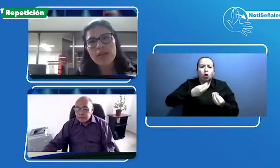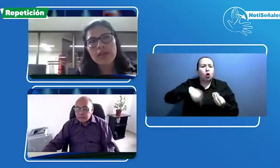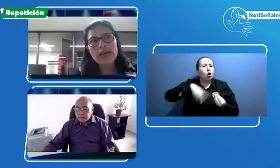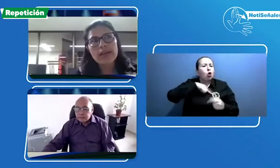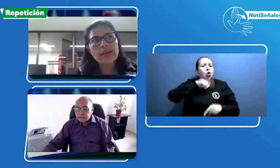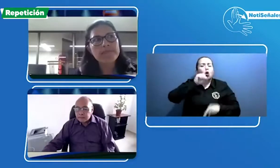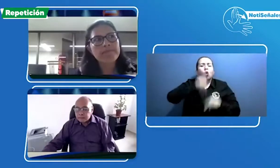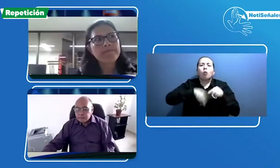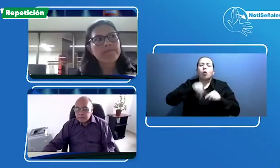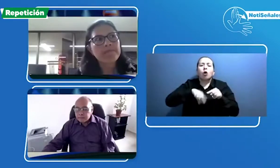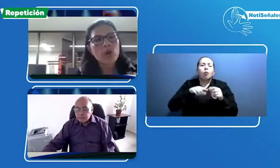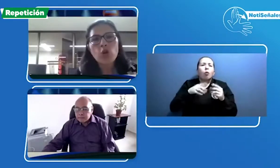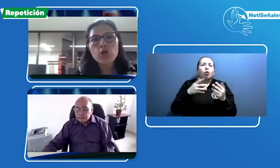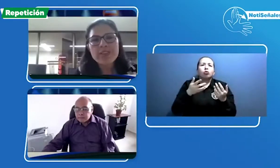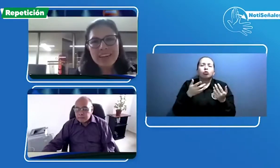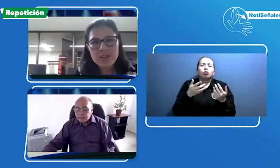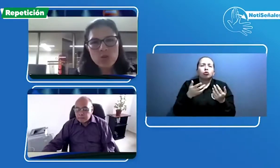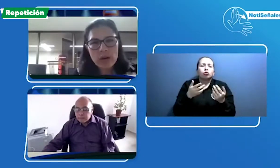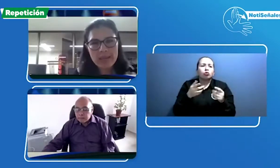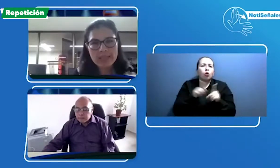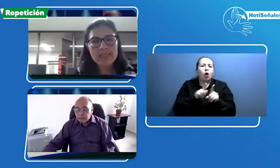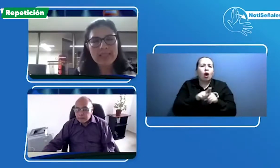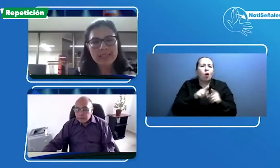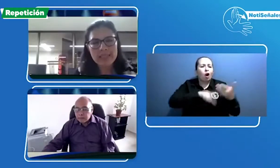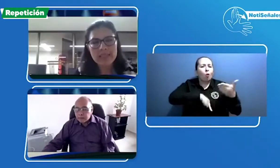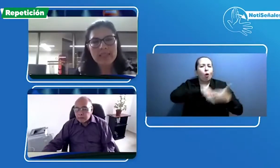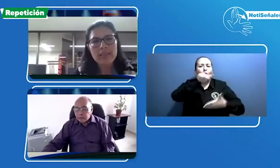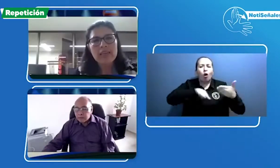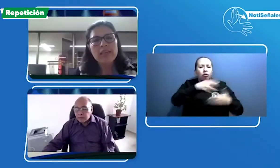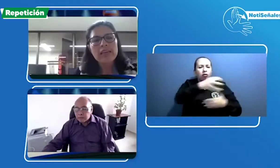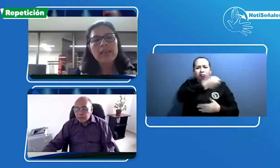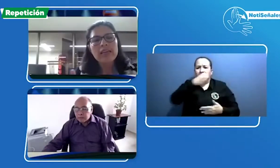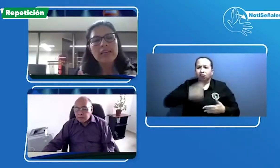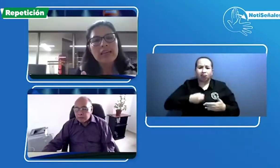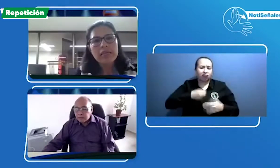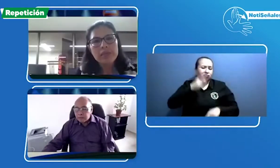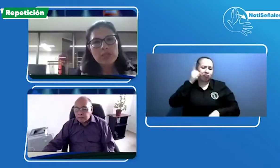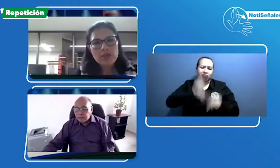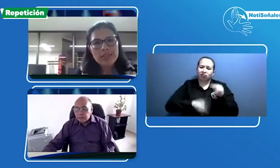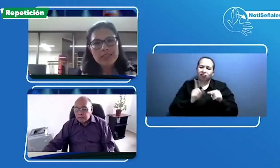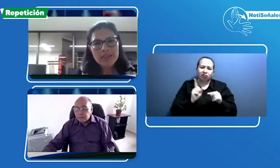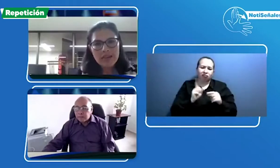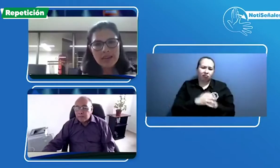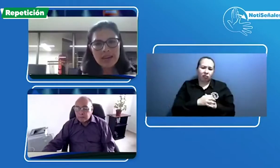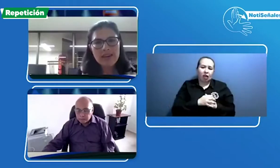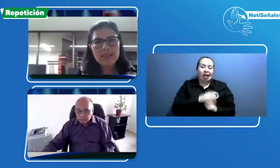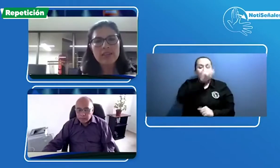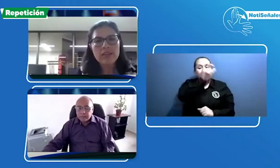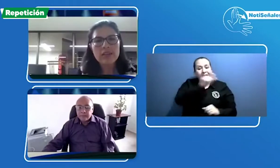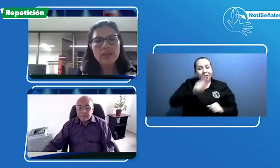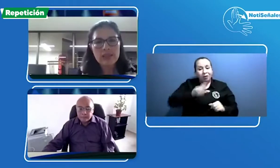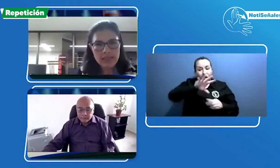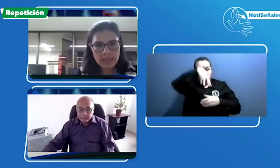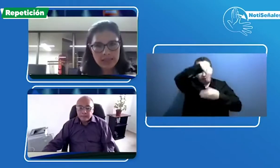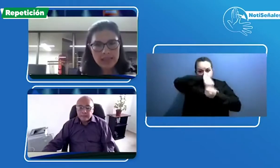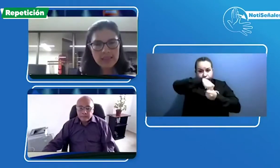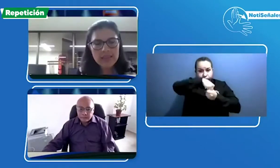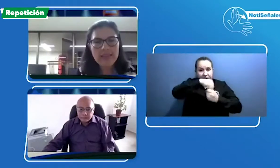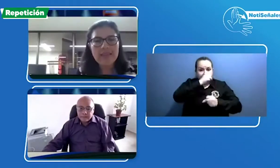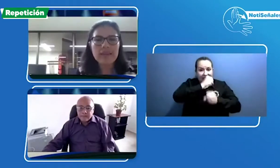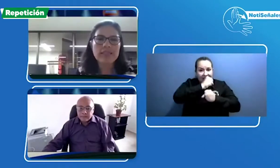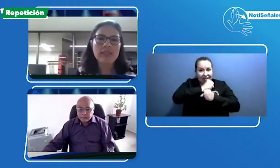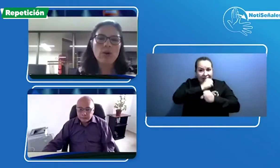contractuales. Es decir, las personas que trabajan en